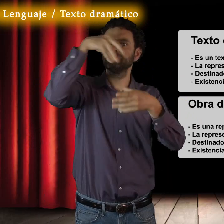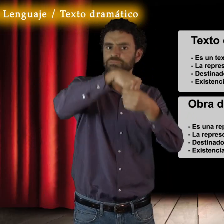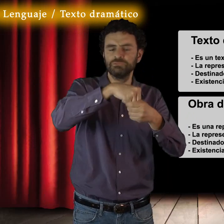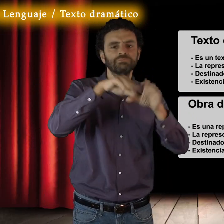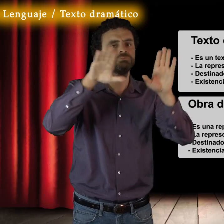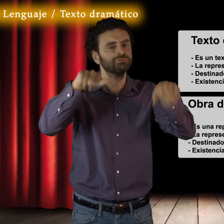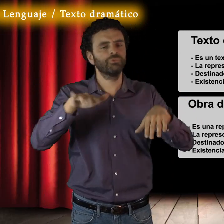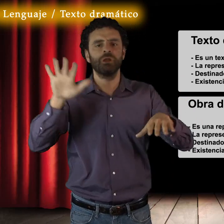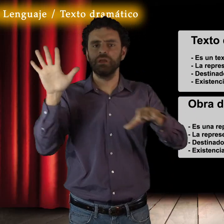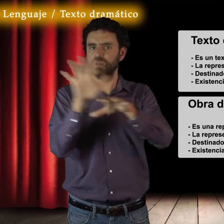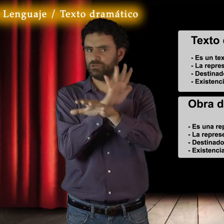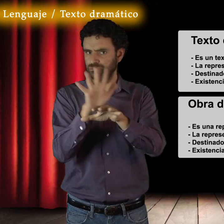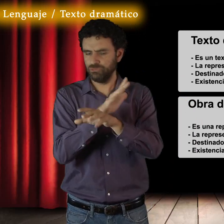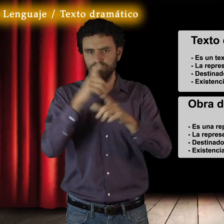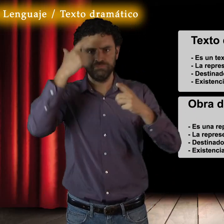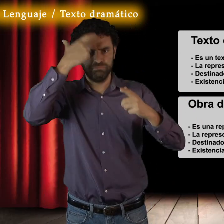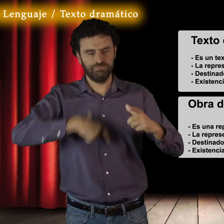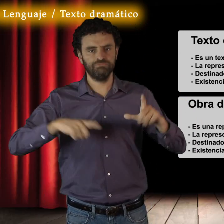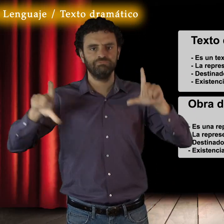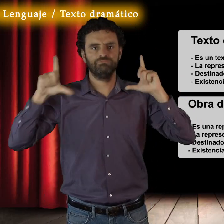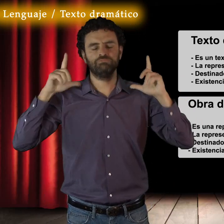público existencia de